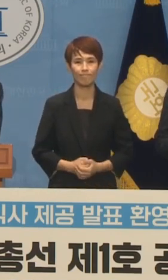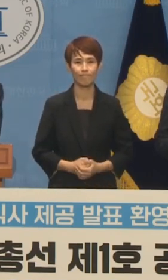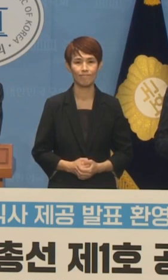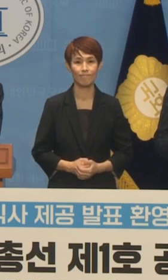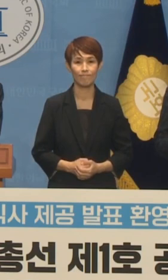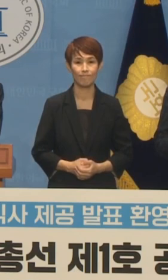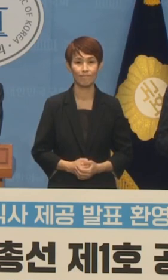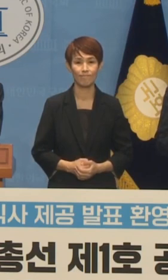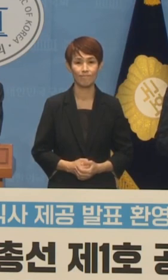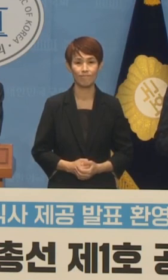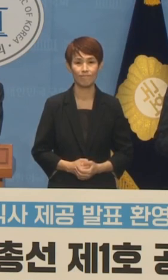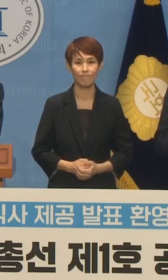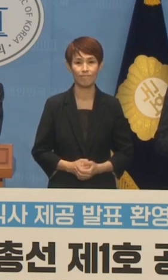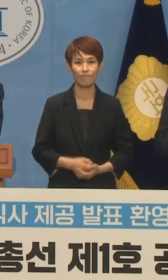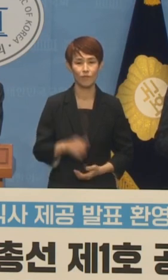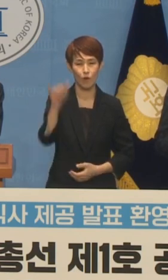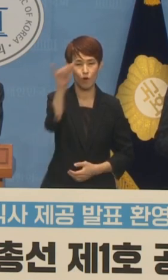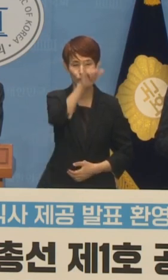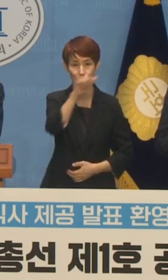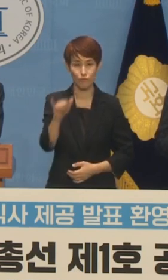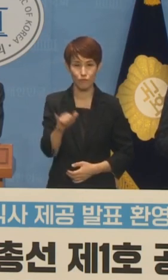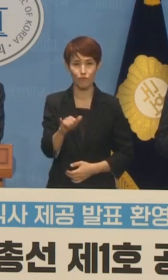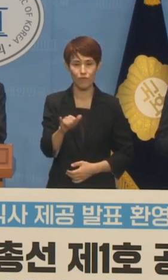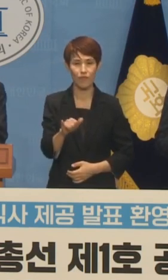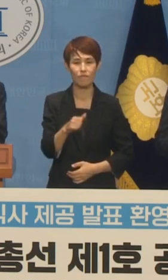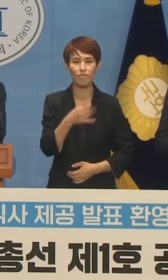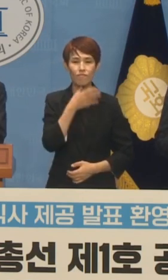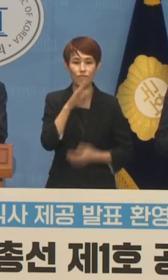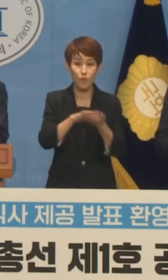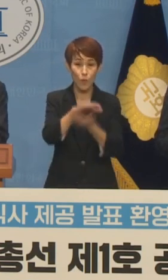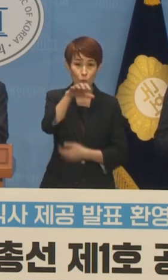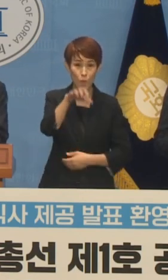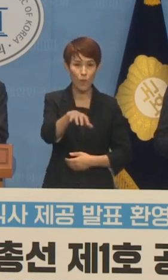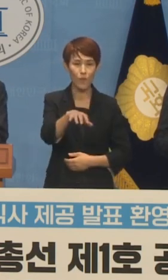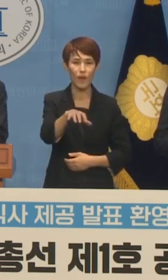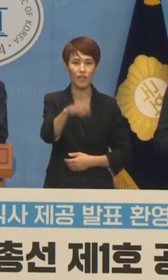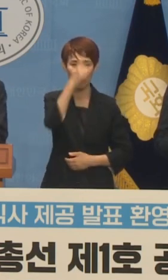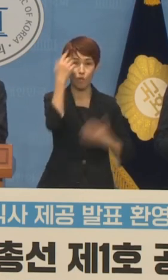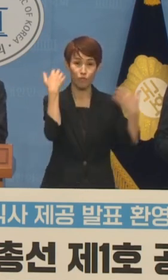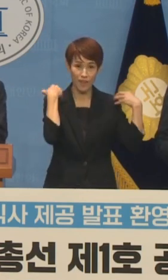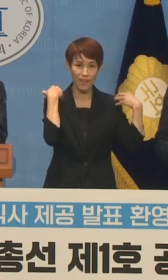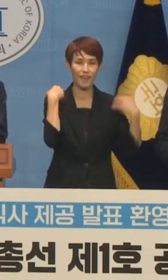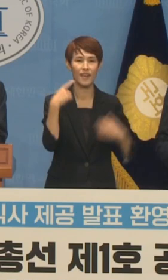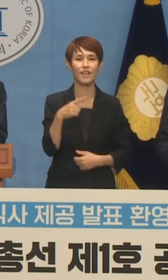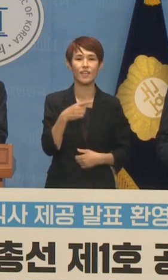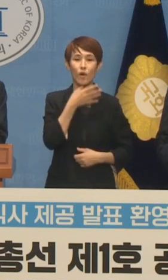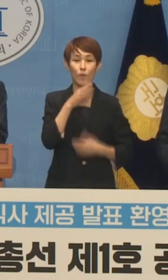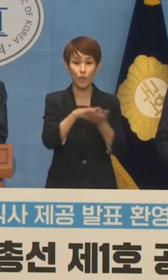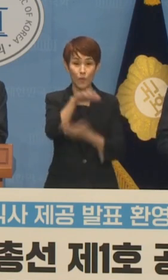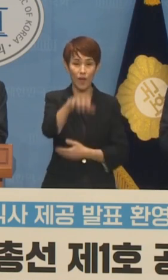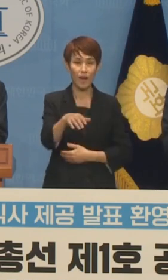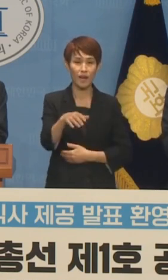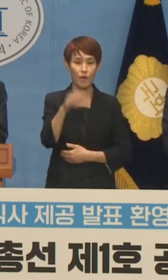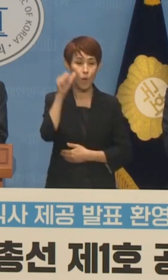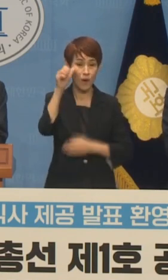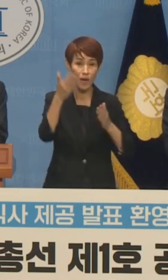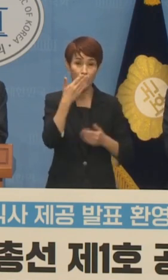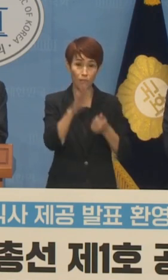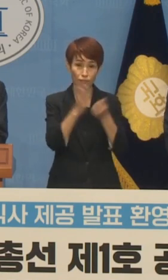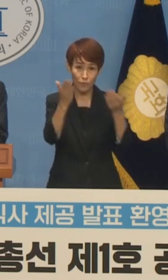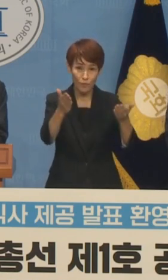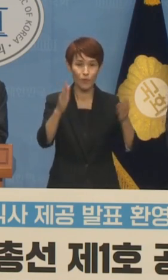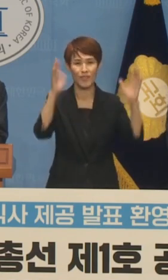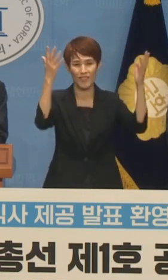네, 정부의 경로당 주 5일 식사 제공 발표를 환영합니다. 5월 1일 정부는 경로당 급식